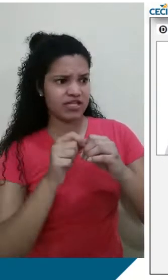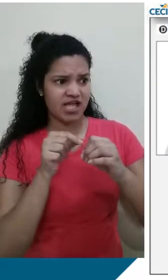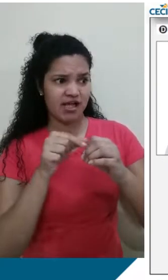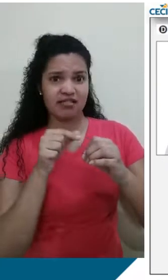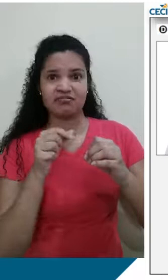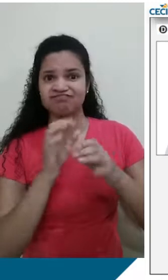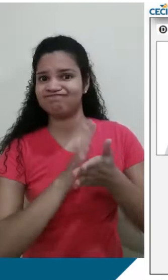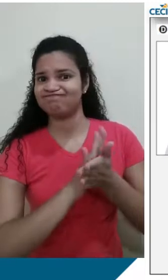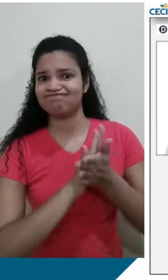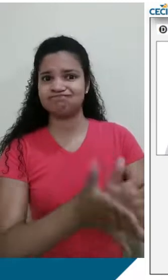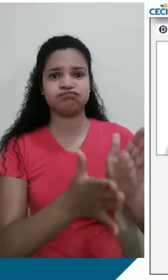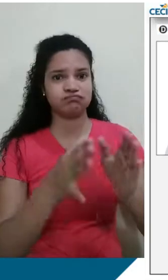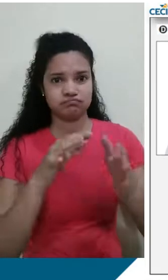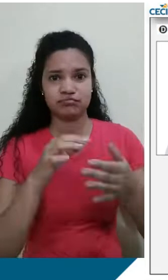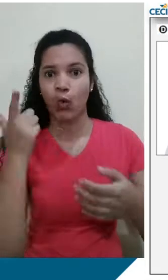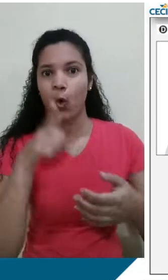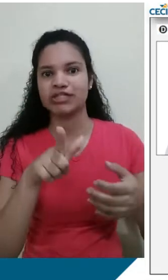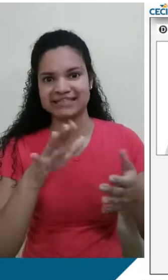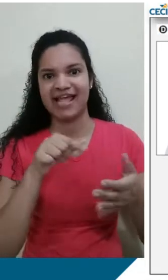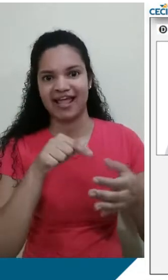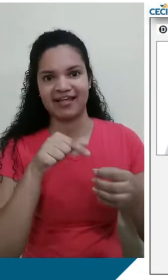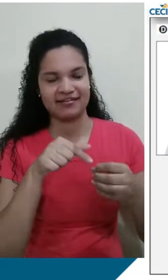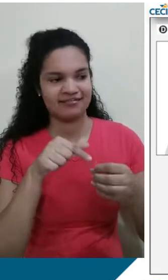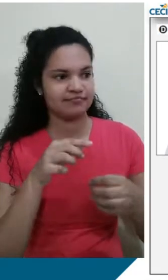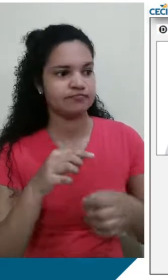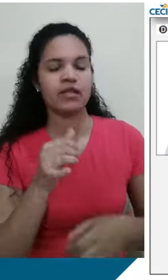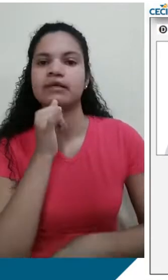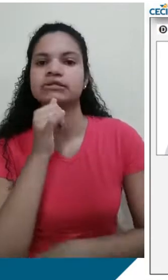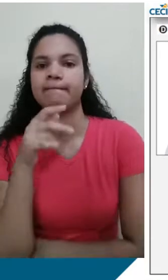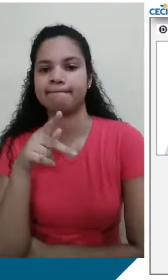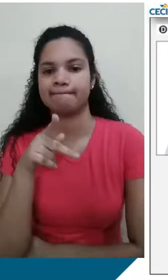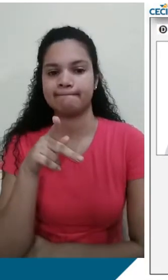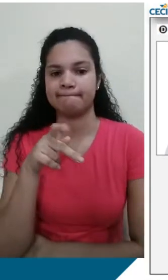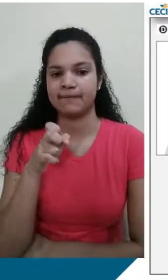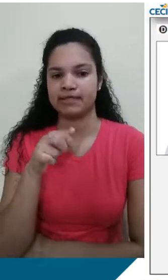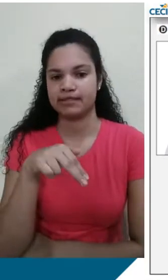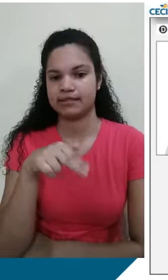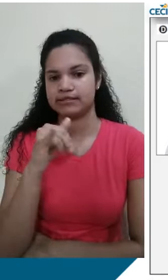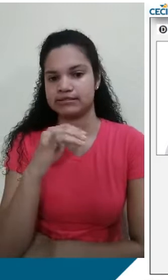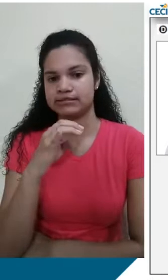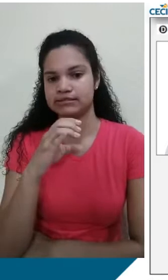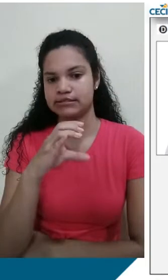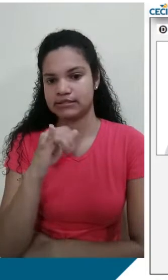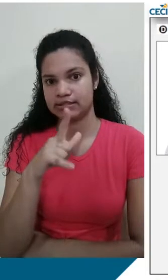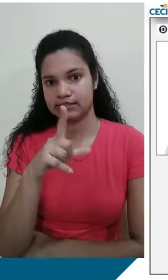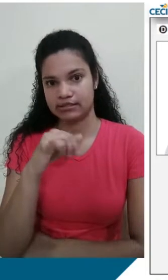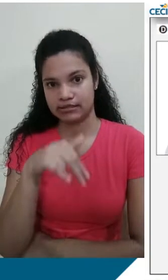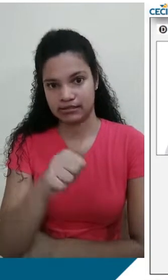célula bacteriana seja destruída. Esse é o caso, por exemplo, da penicilina. Outros antibióticos podem